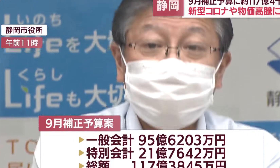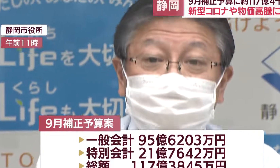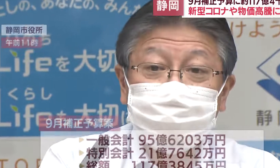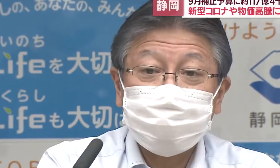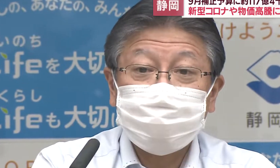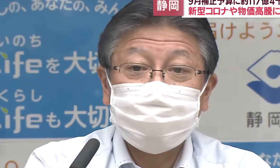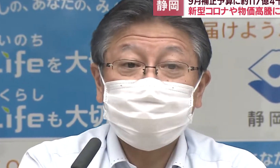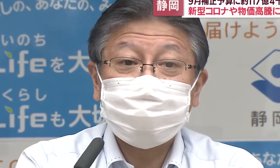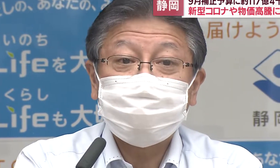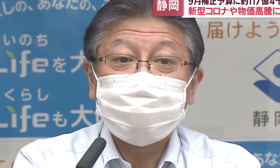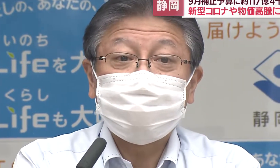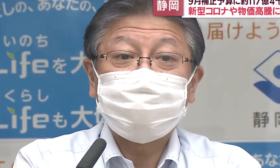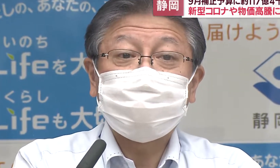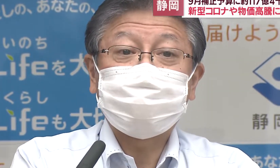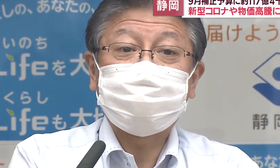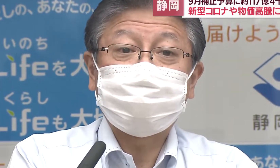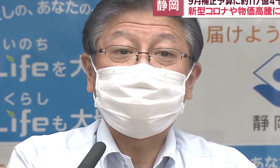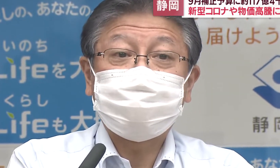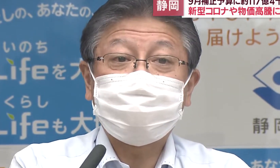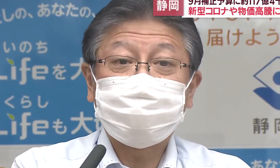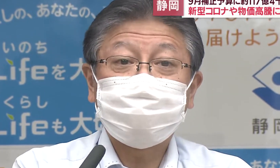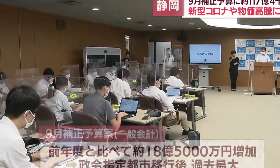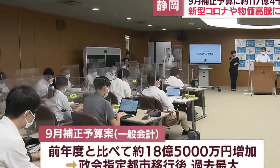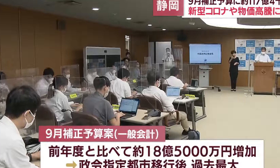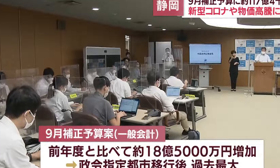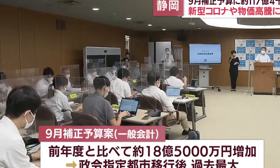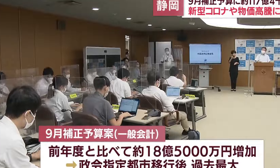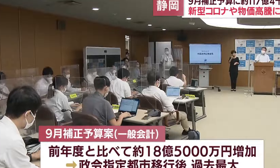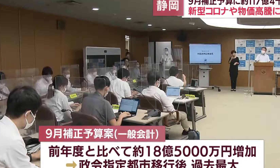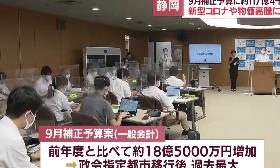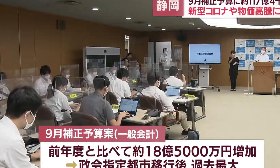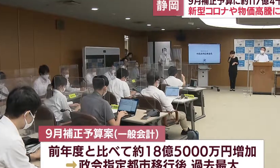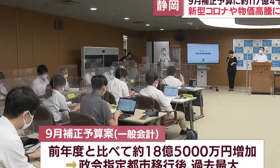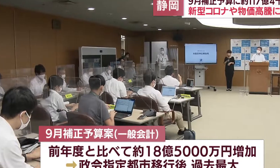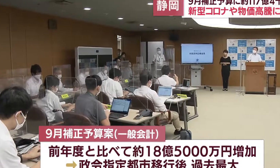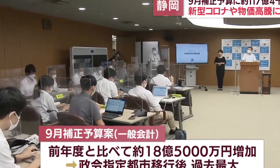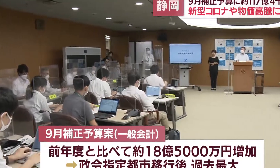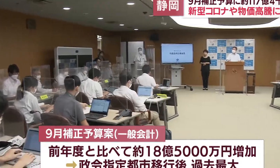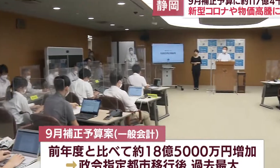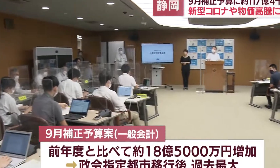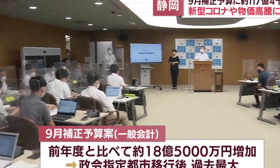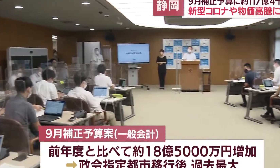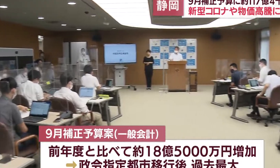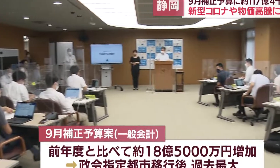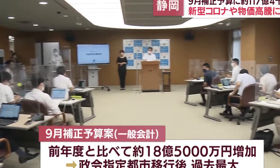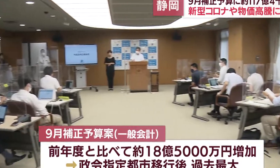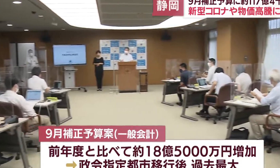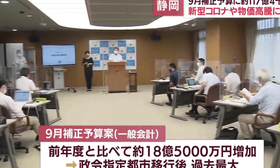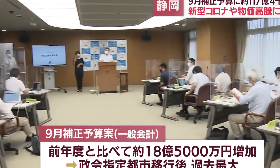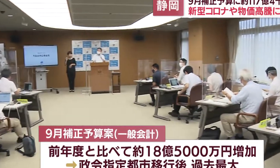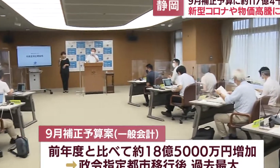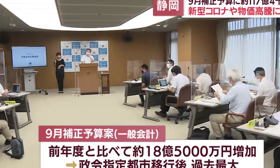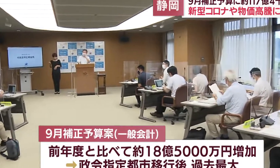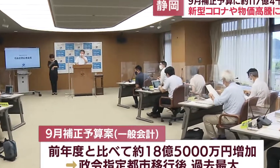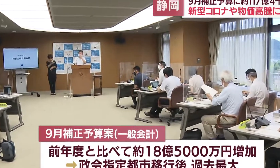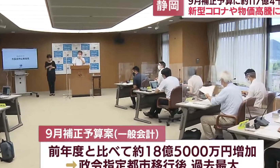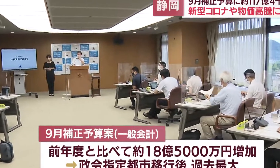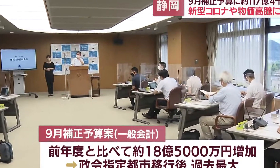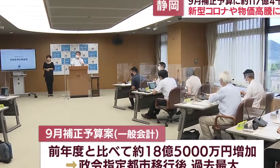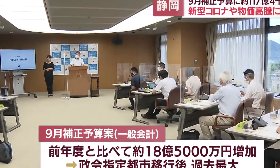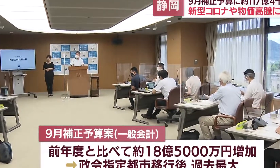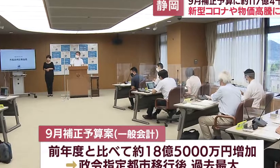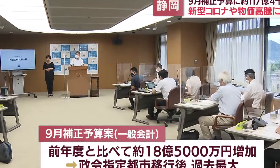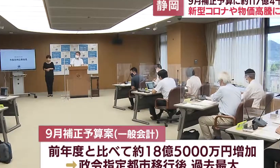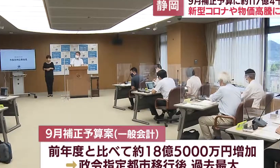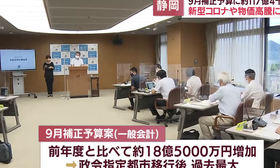なりました一般会計の規模は前の年度と比べておよそ18億5000万円多く9